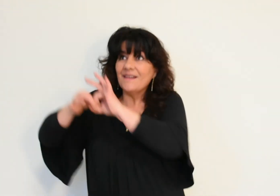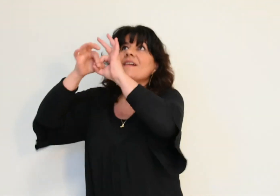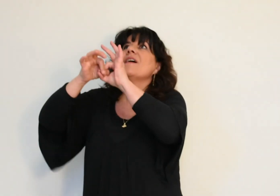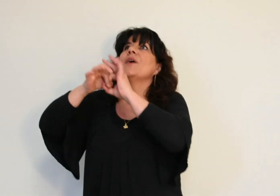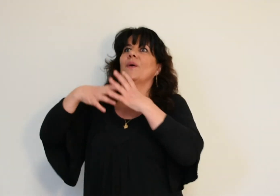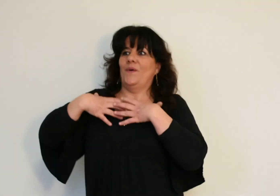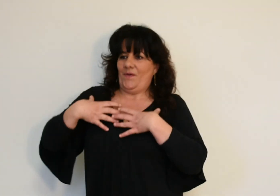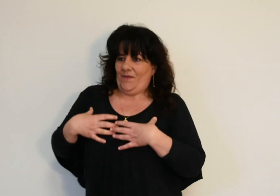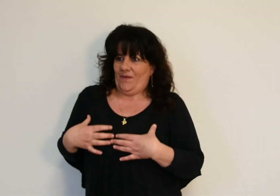corps.